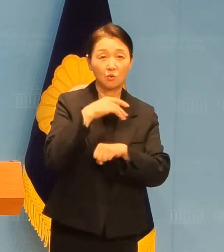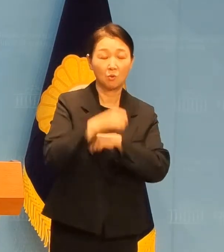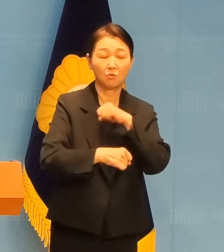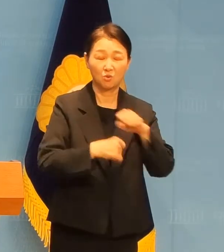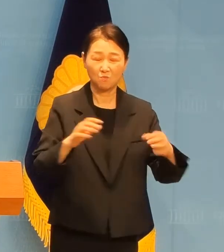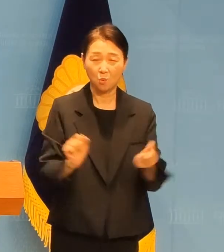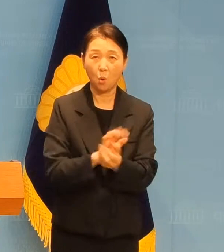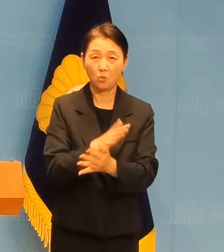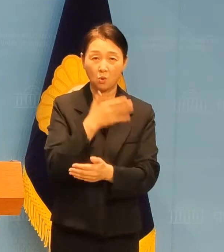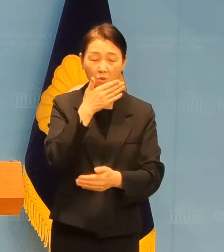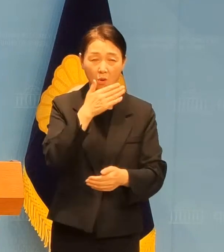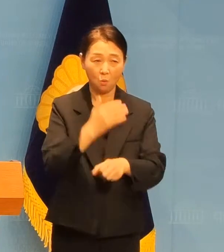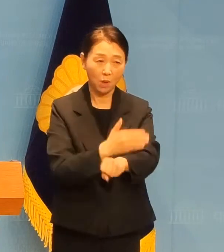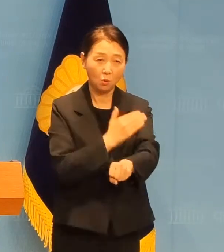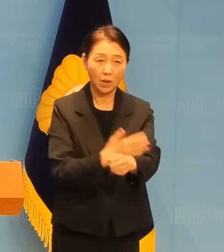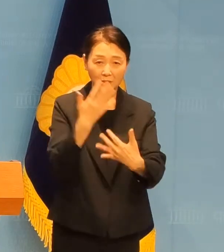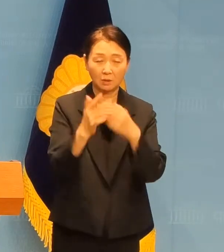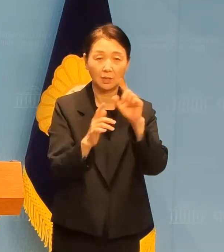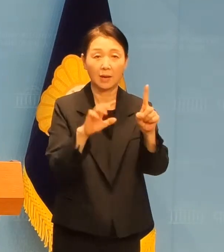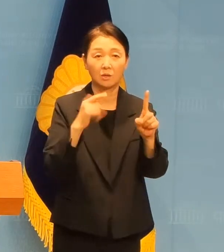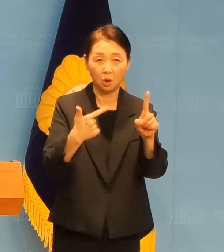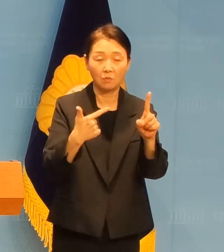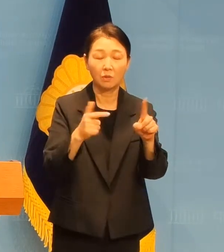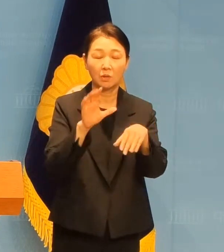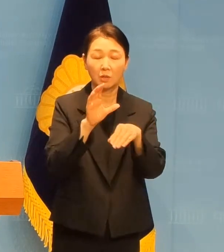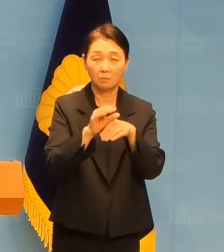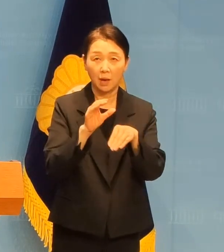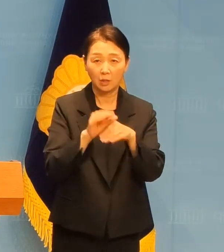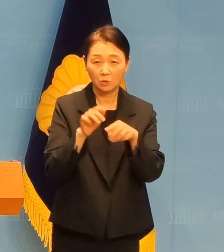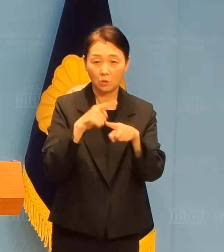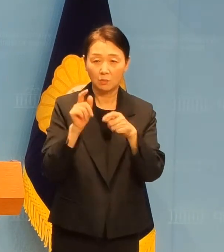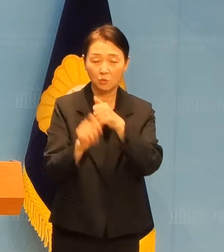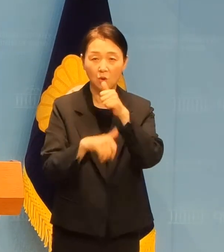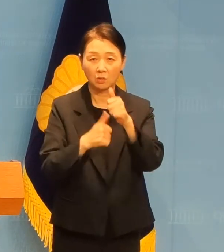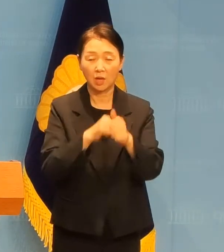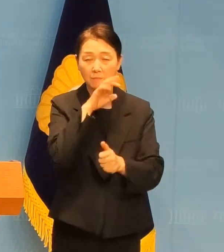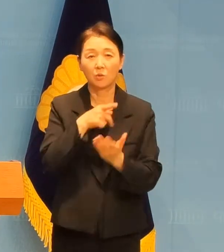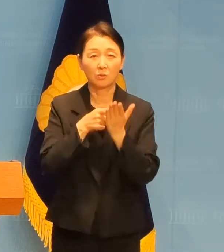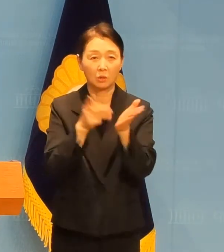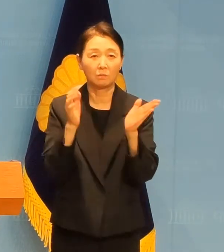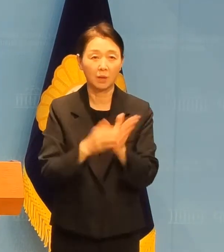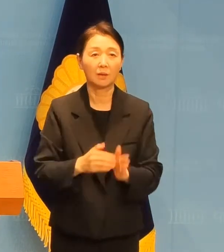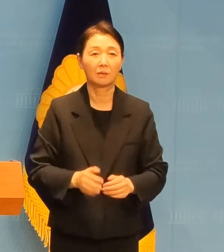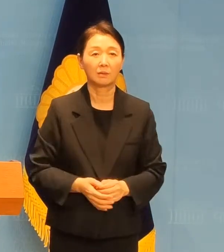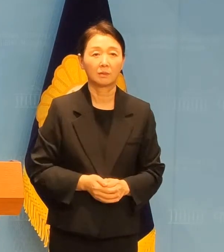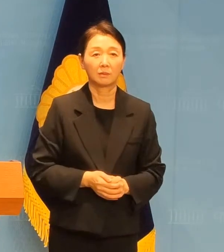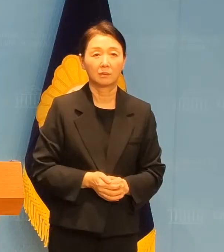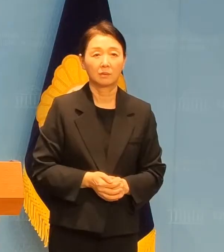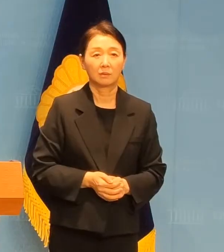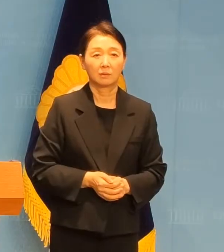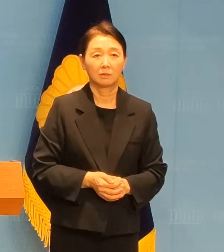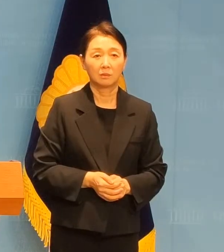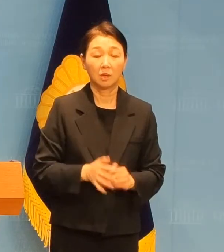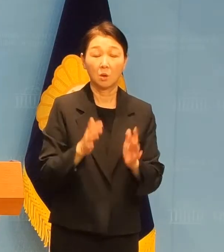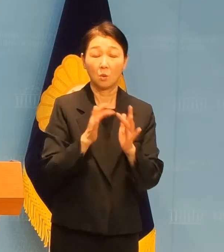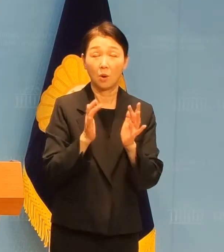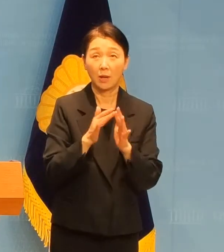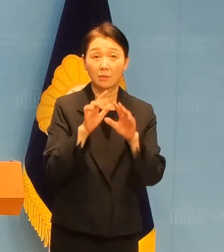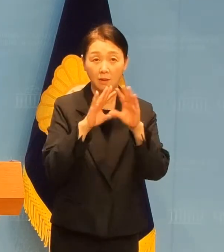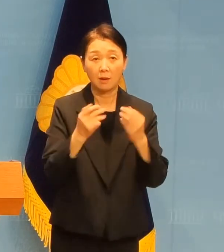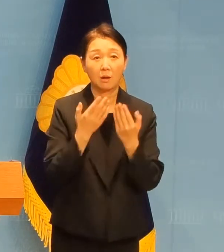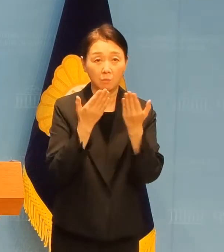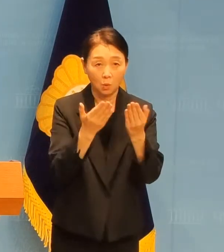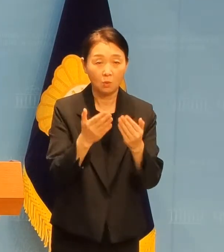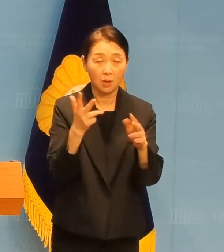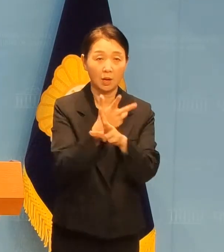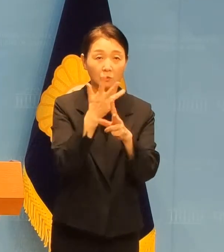폭동으로 왜곡한 영상 한 건에 대해서는 방송통신심의위원회에 민원 접수하였습니다. 온라인 대응 보고입니다. 지난